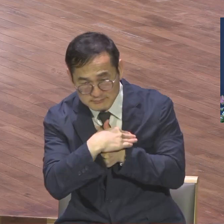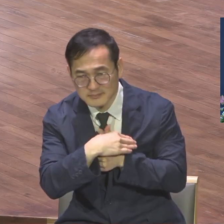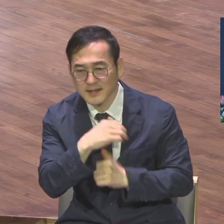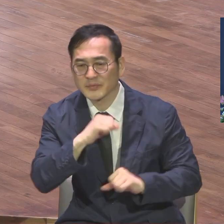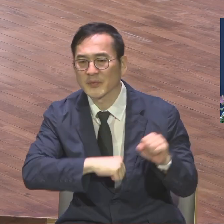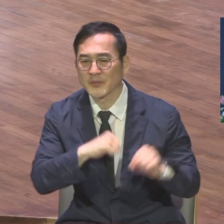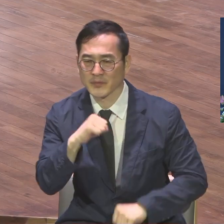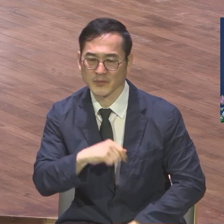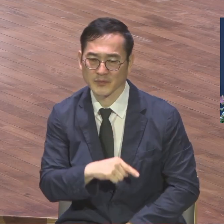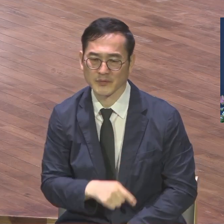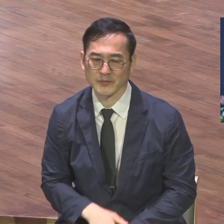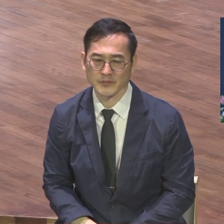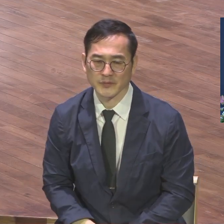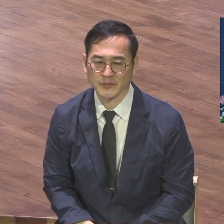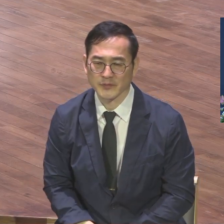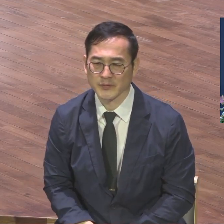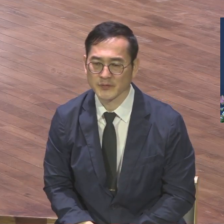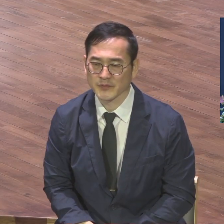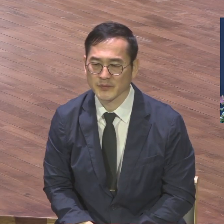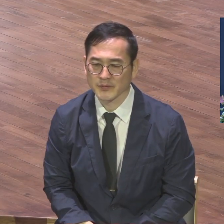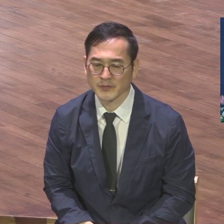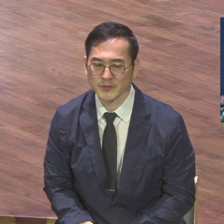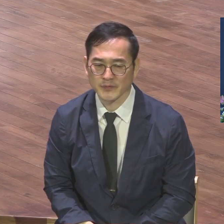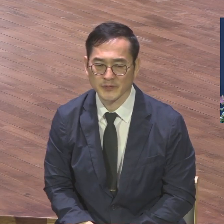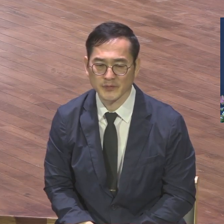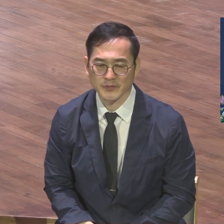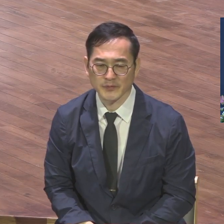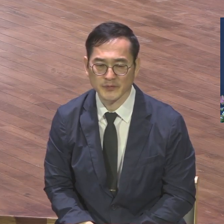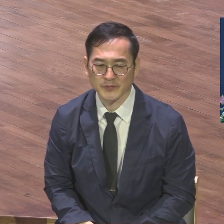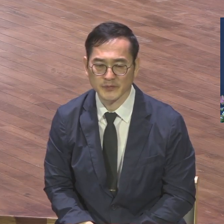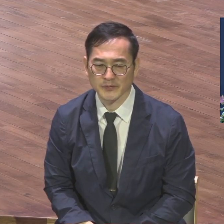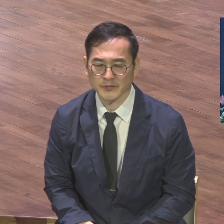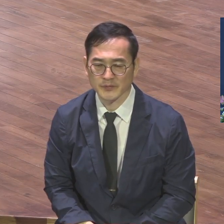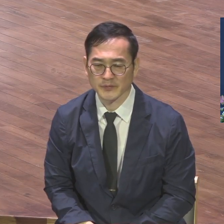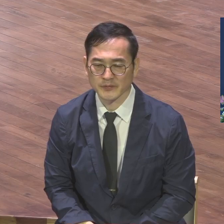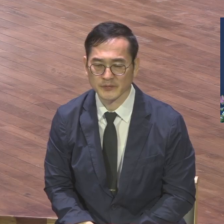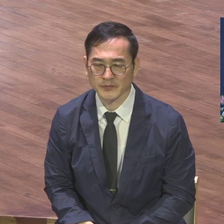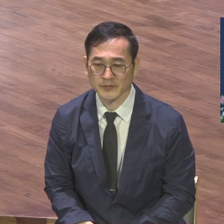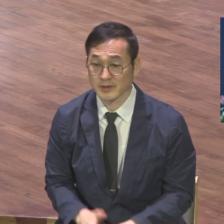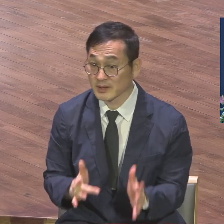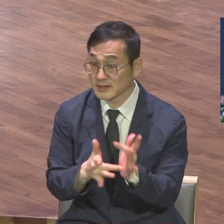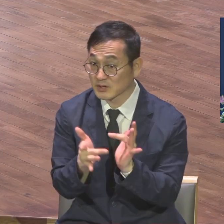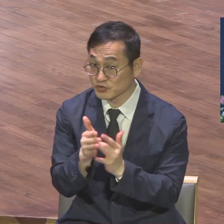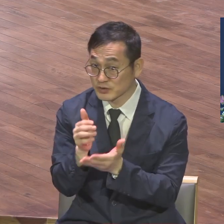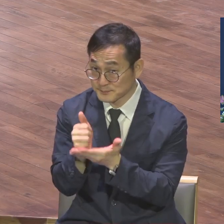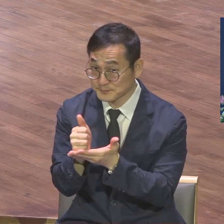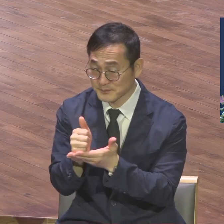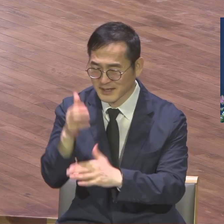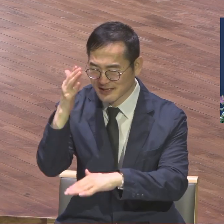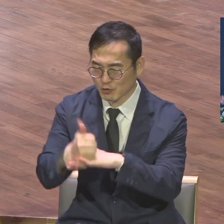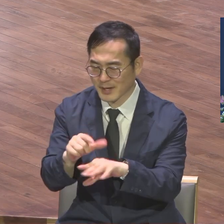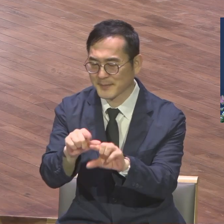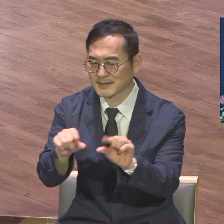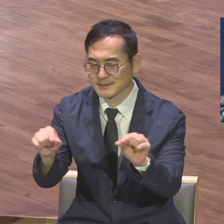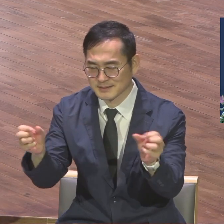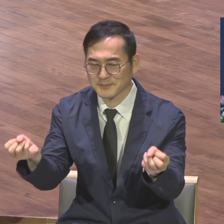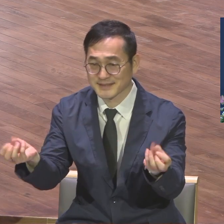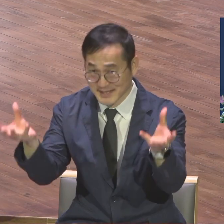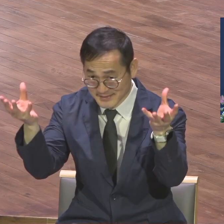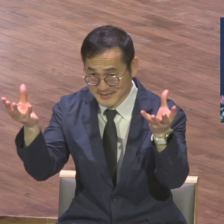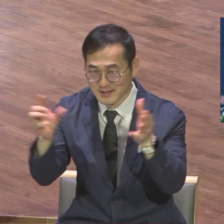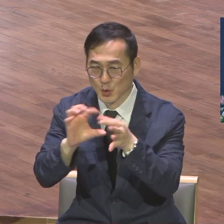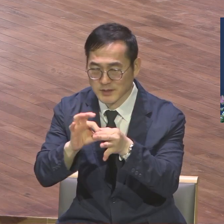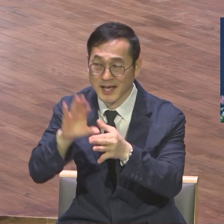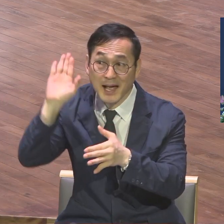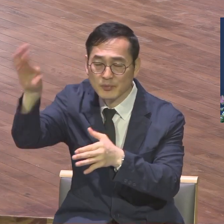반기독교적 의미가 담겨져 있는 내용이었어요. 예수님께서 최후의 만찬을 통해서